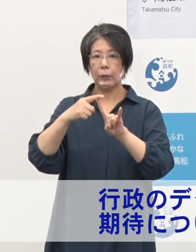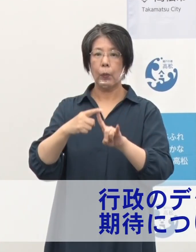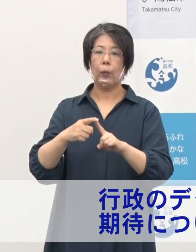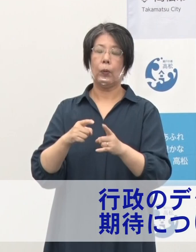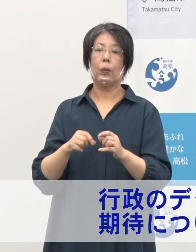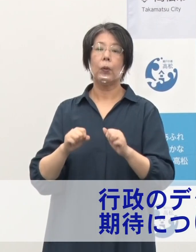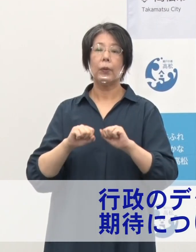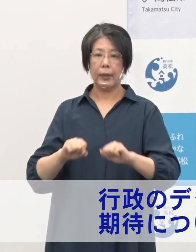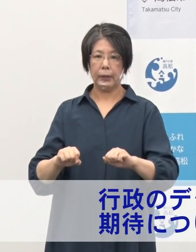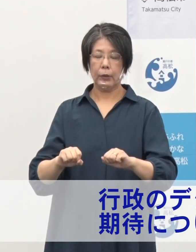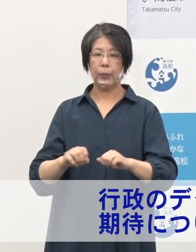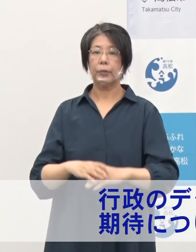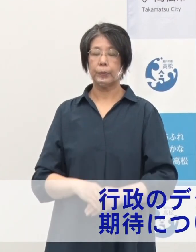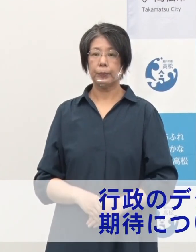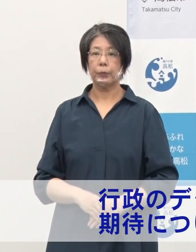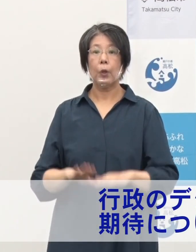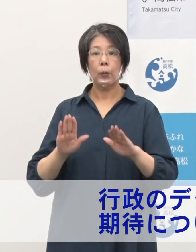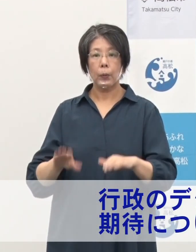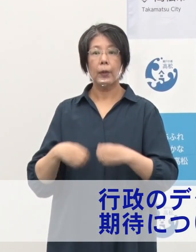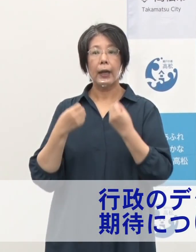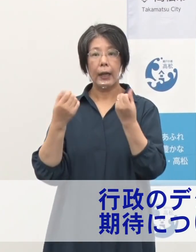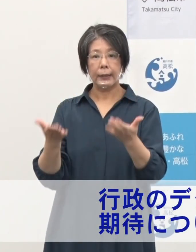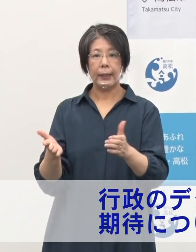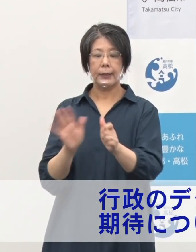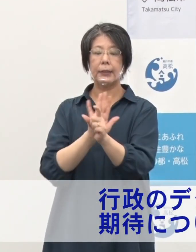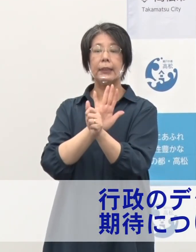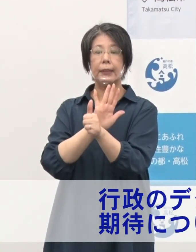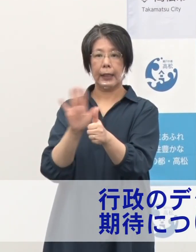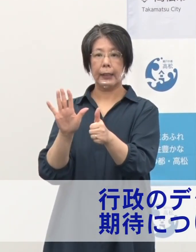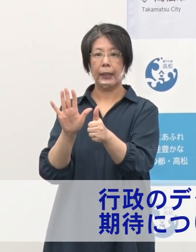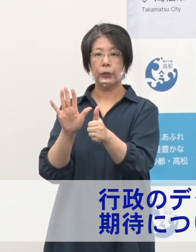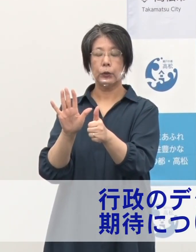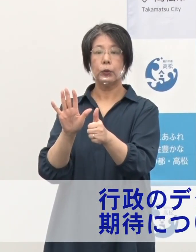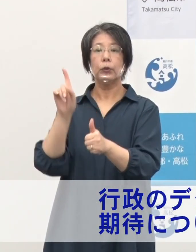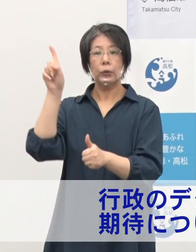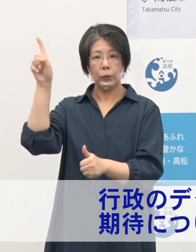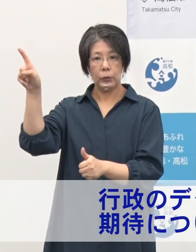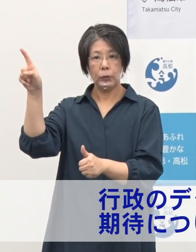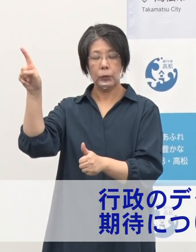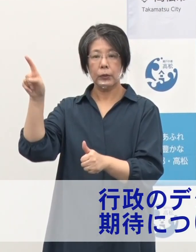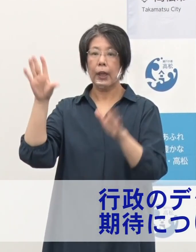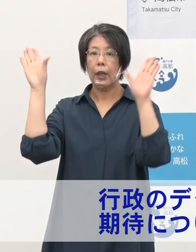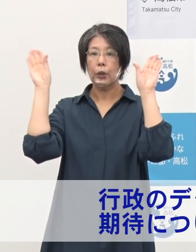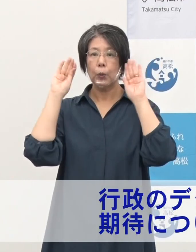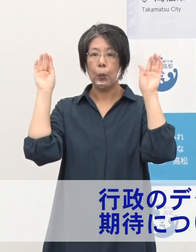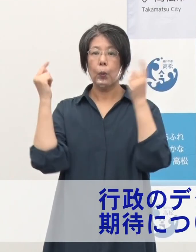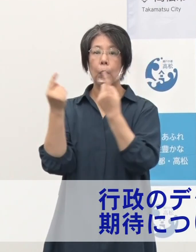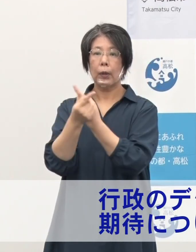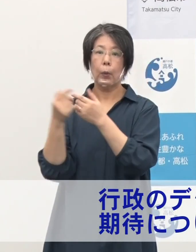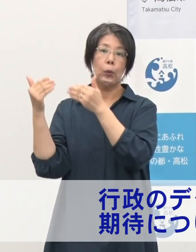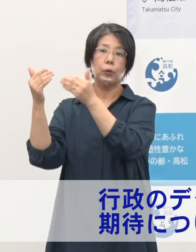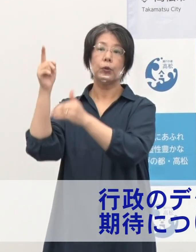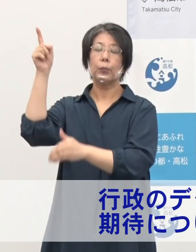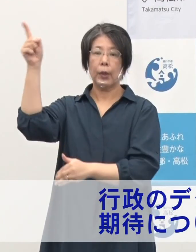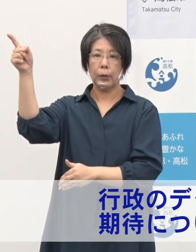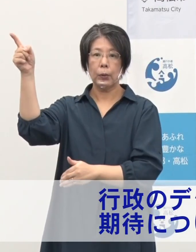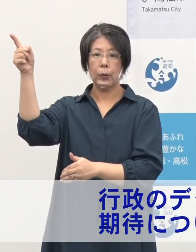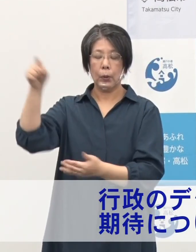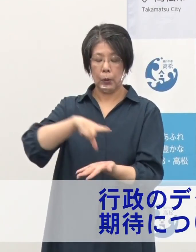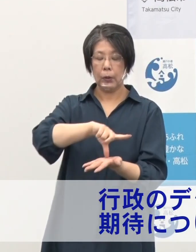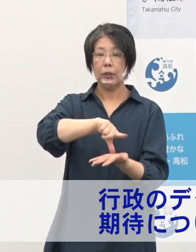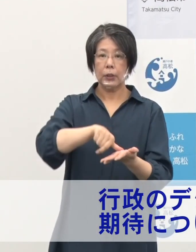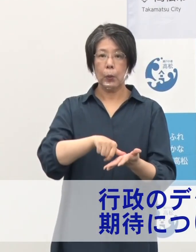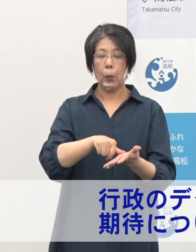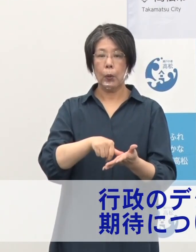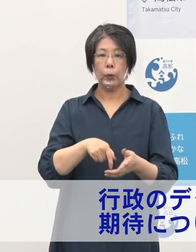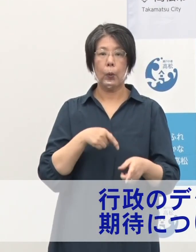らしいスダン内閣の方でデジタル化を一丁目一番地の政策としてを進めていくそれによって地方自治体